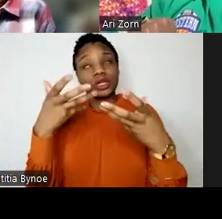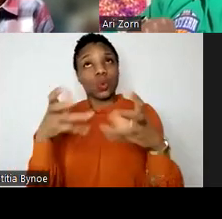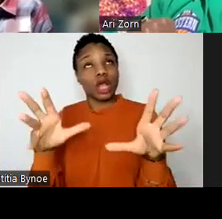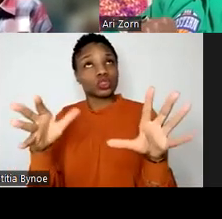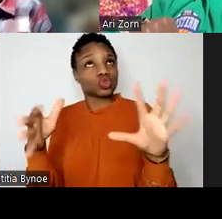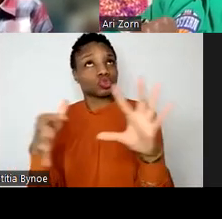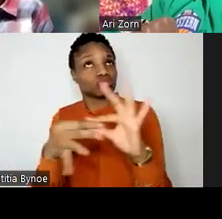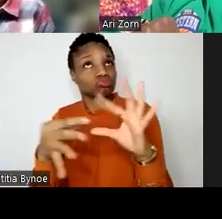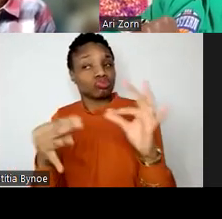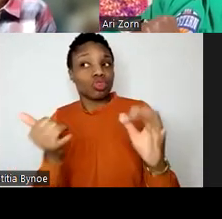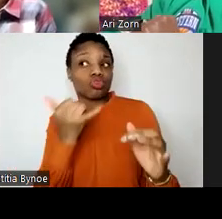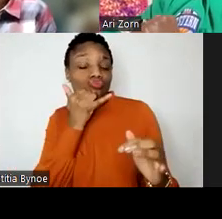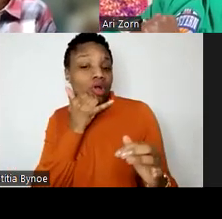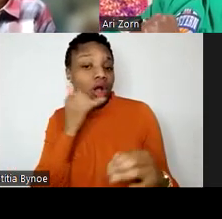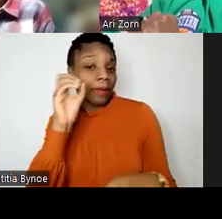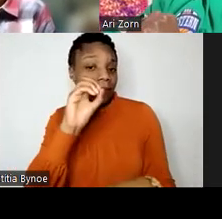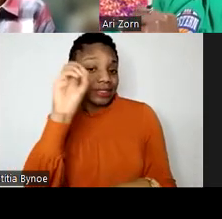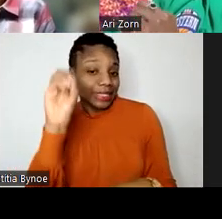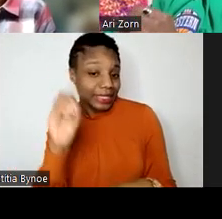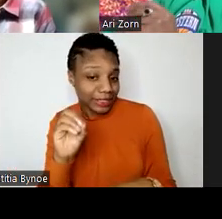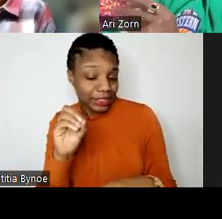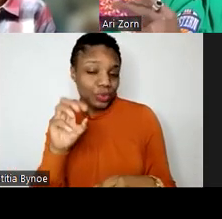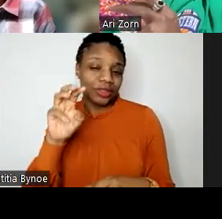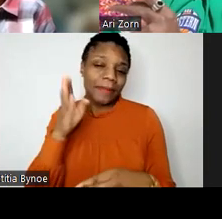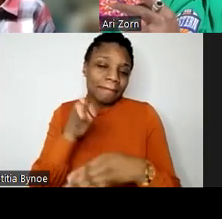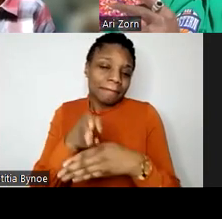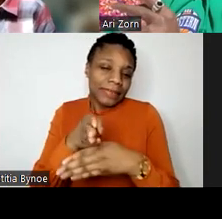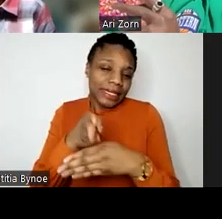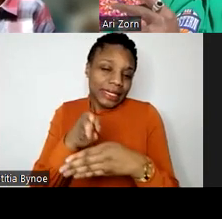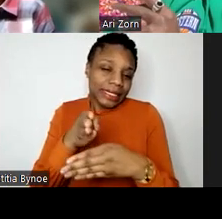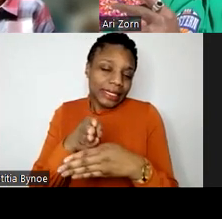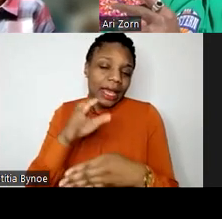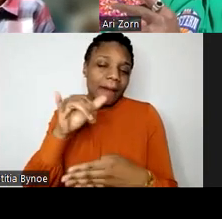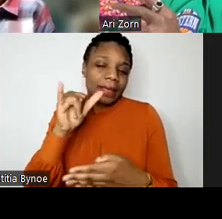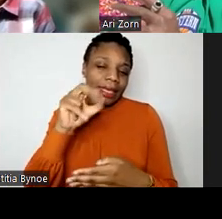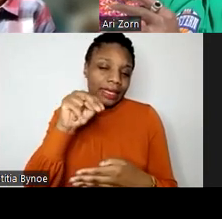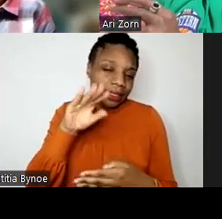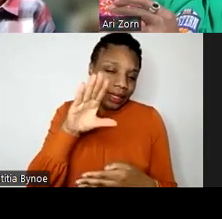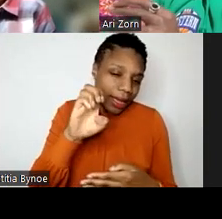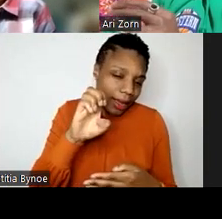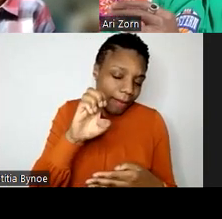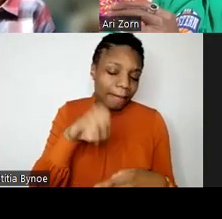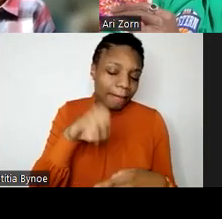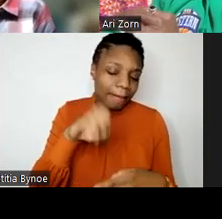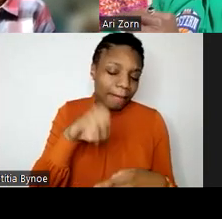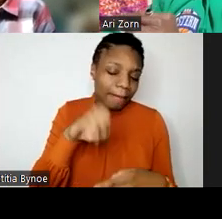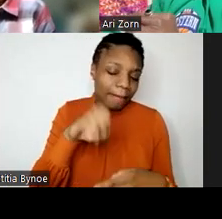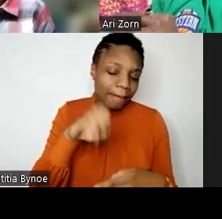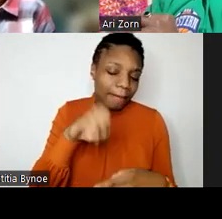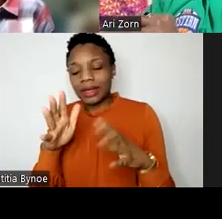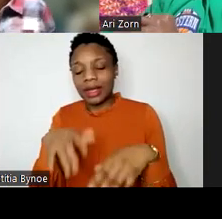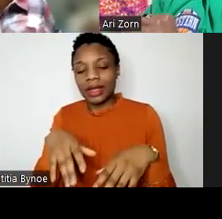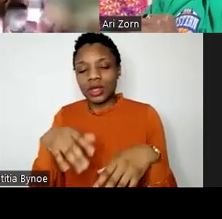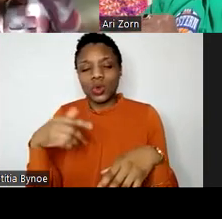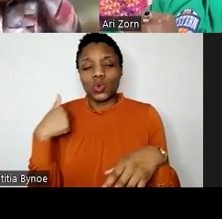quiero decir los porcientos eh incorrectos En cuanto al al ingreso del